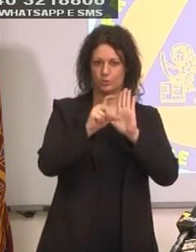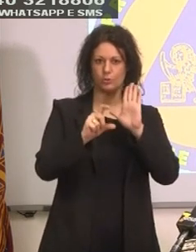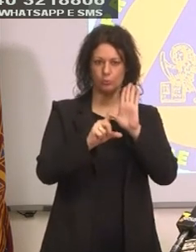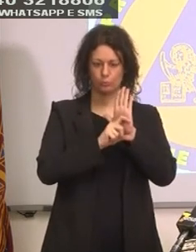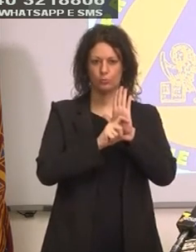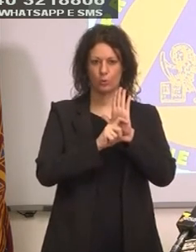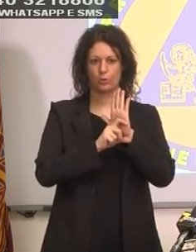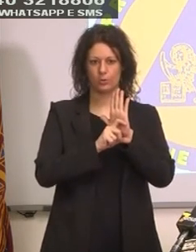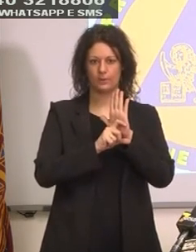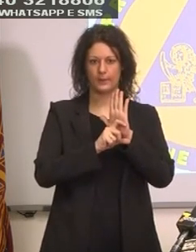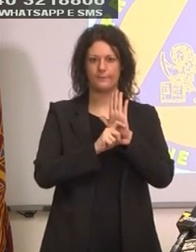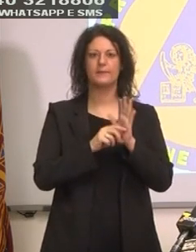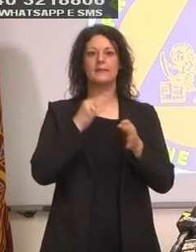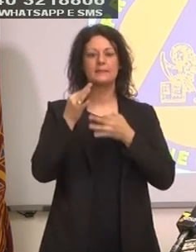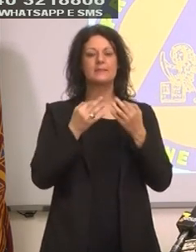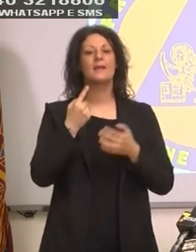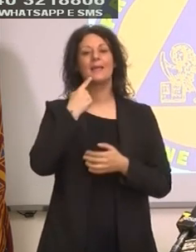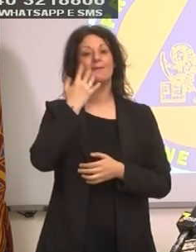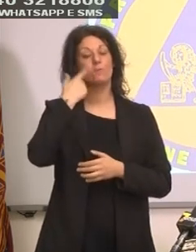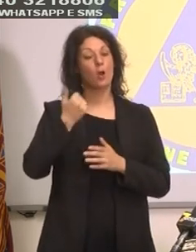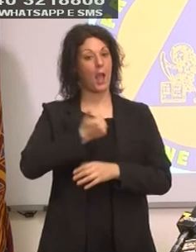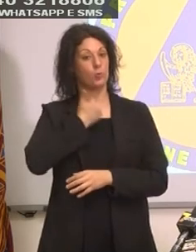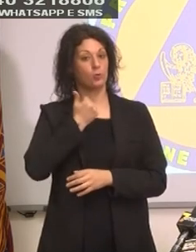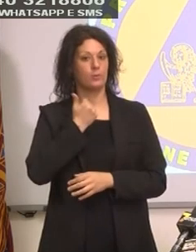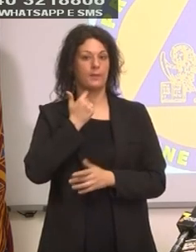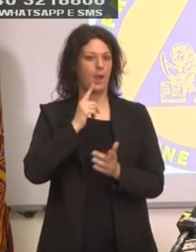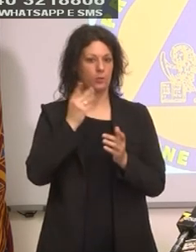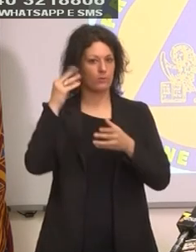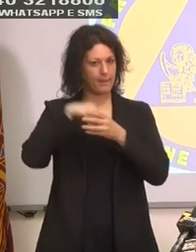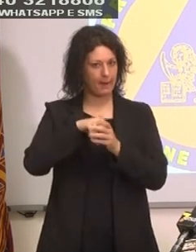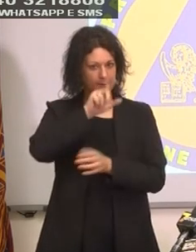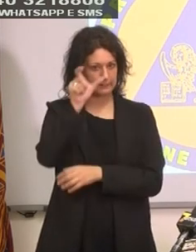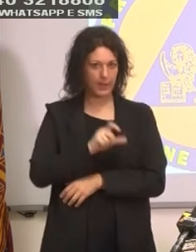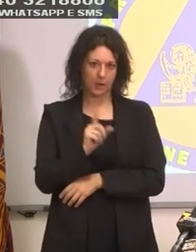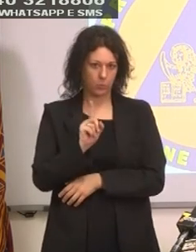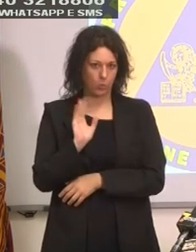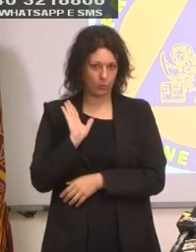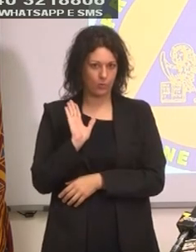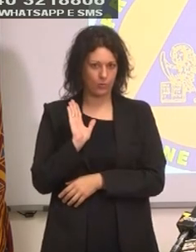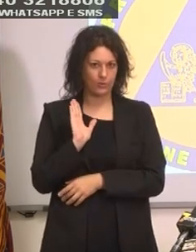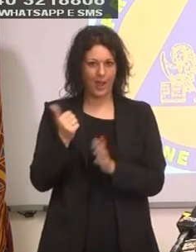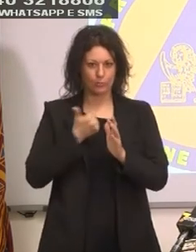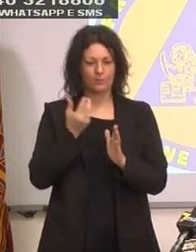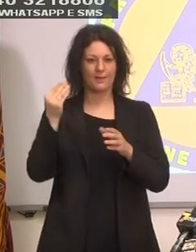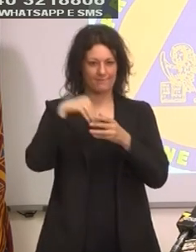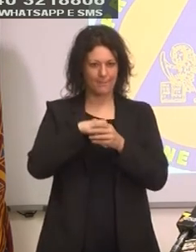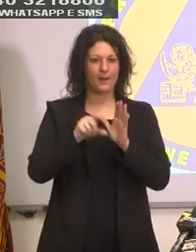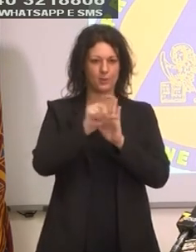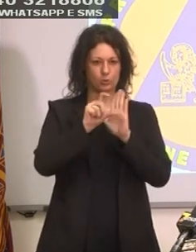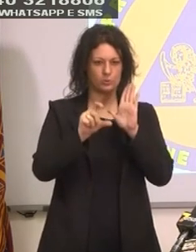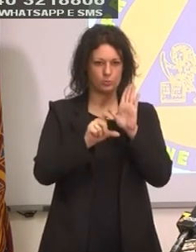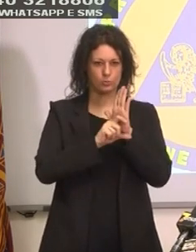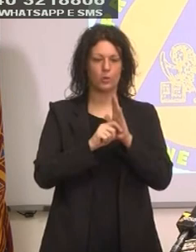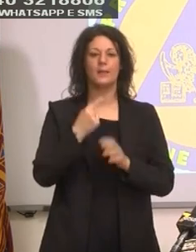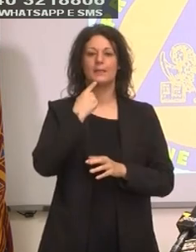che pensano all'autonomia sono un'altra roba. Punto. Dico che il documento non è assolutamente